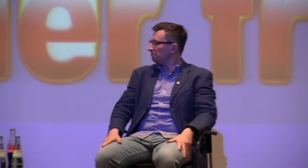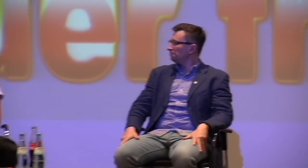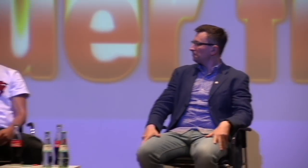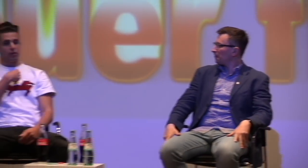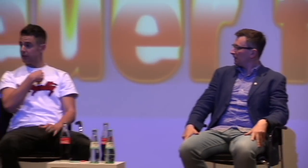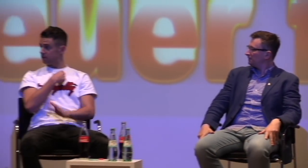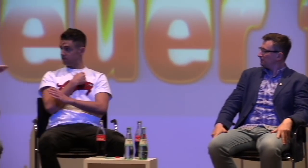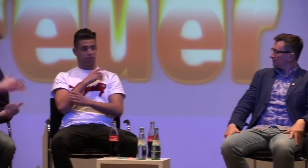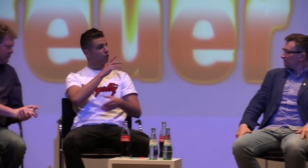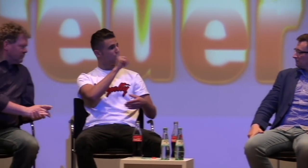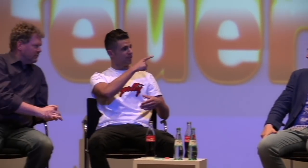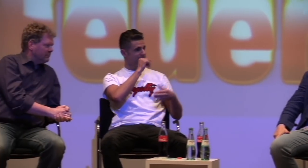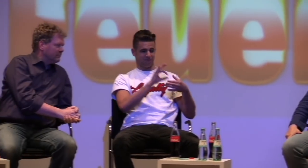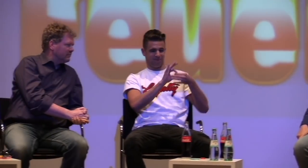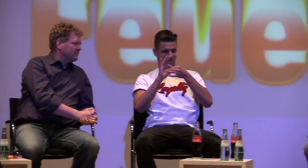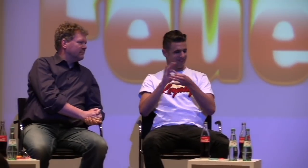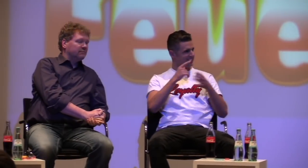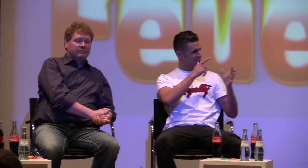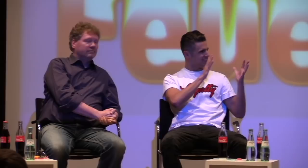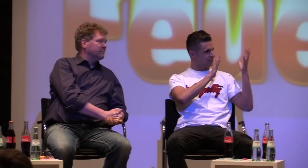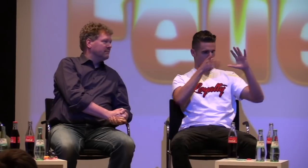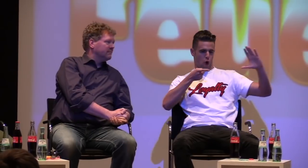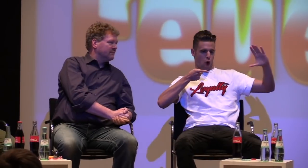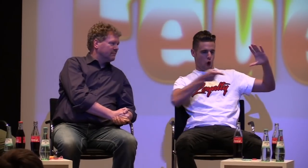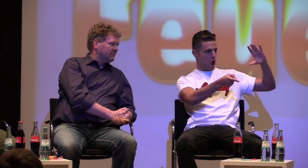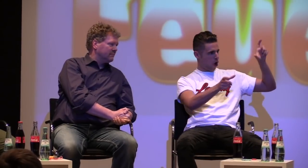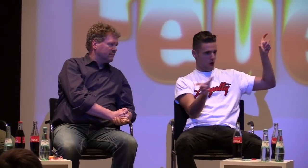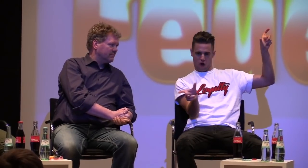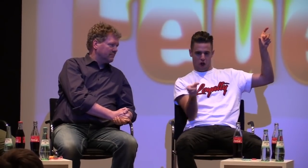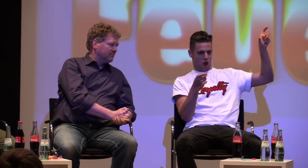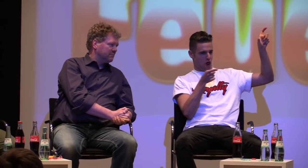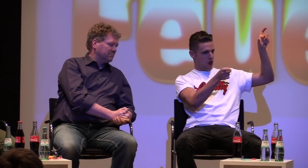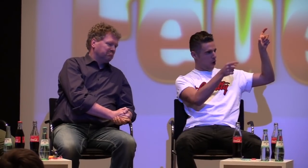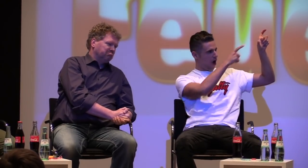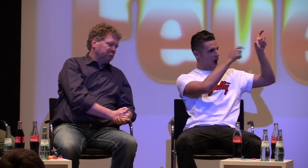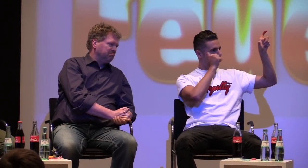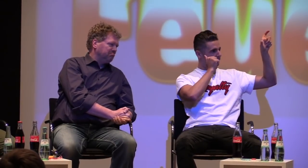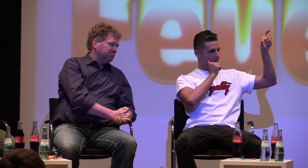ich 10 Jahre vorausgucke, sehe ich das auch schon ein bisschen kritisch. Ja, okay.